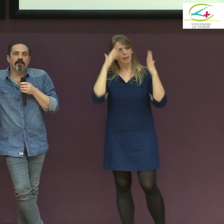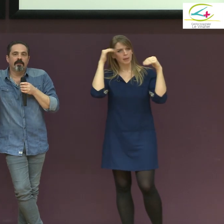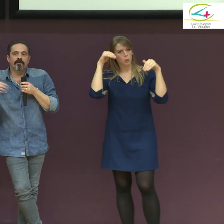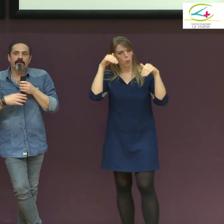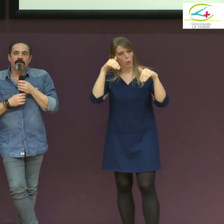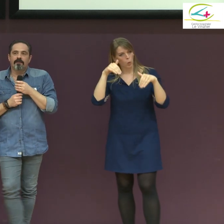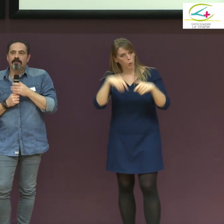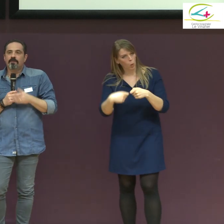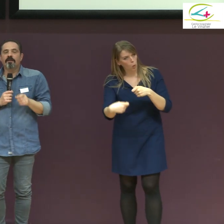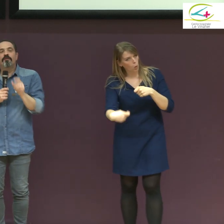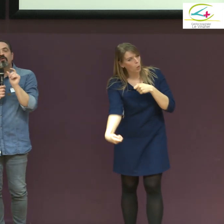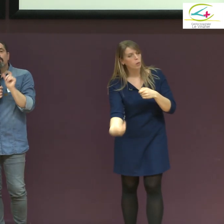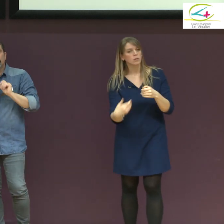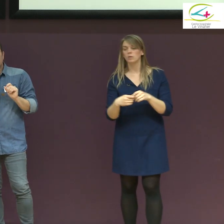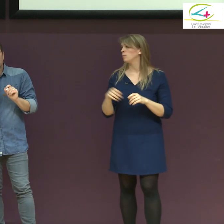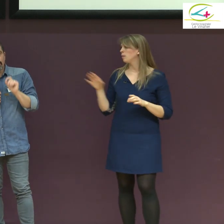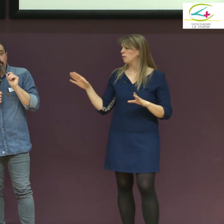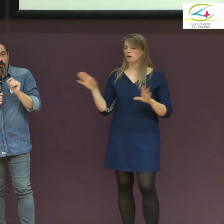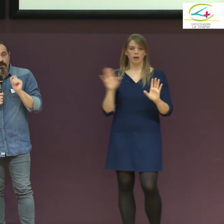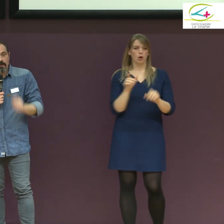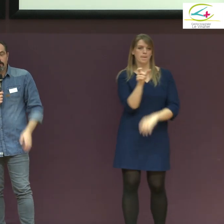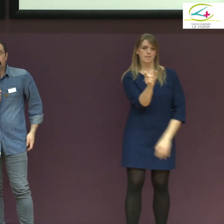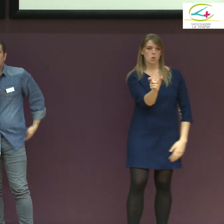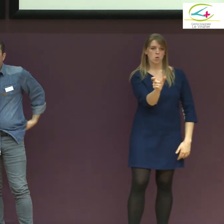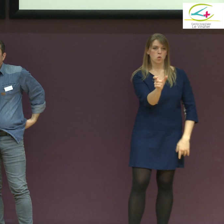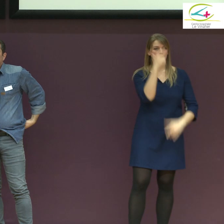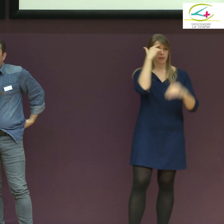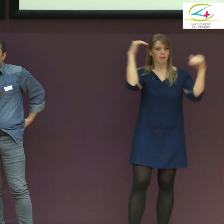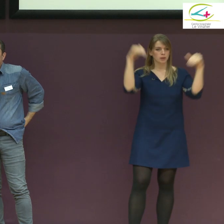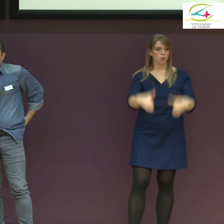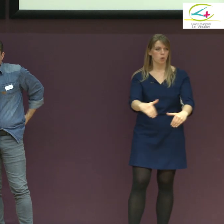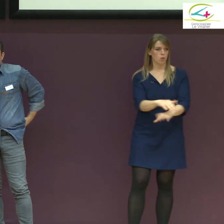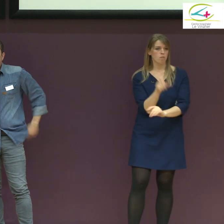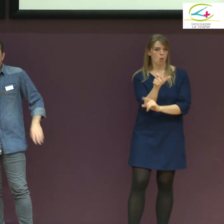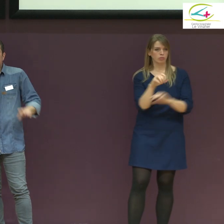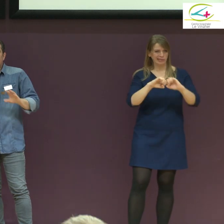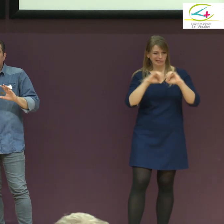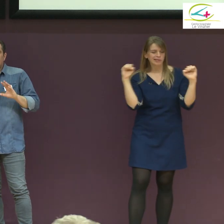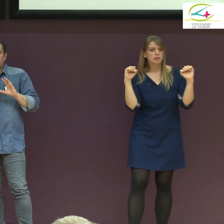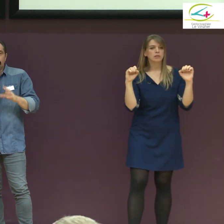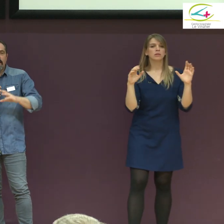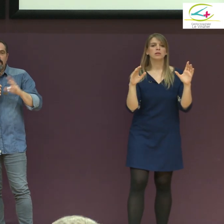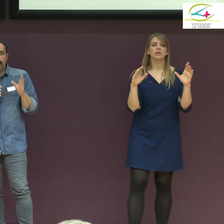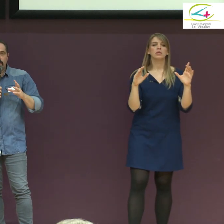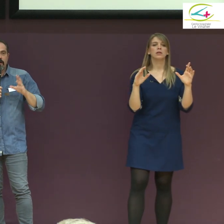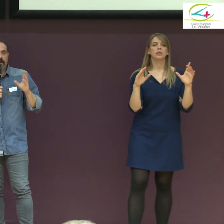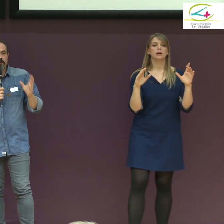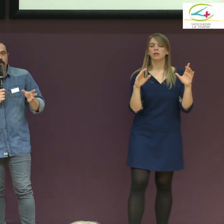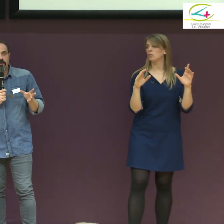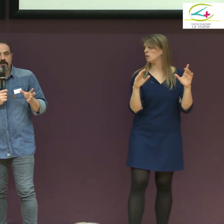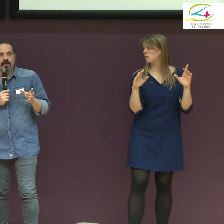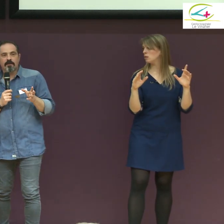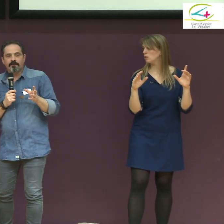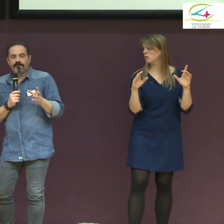Alors, si on fait un focus sur ce mot dépression, il faut arrêter de lire Biba ou Prima